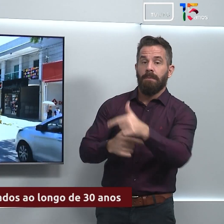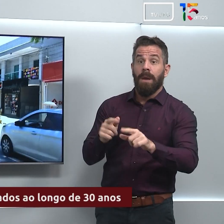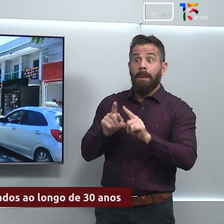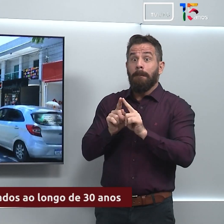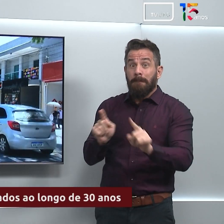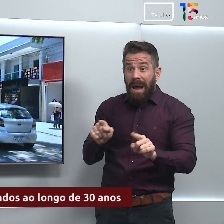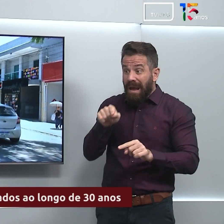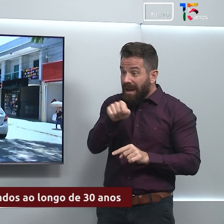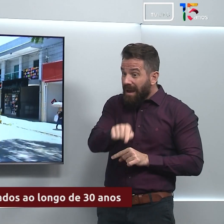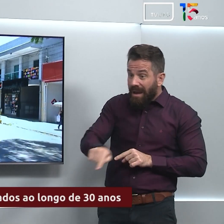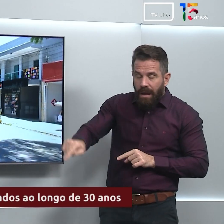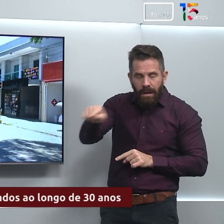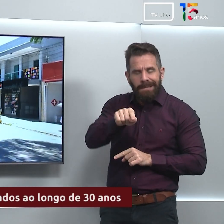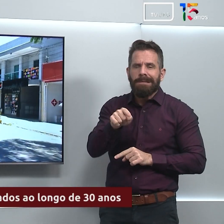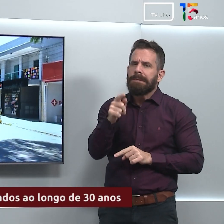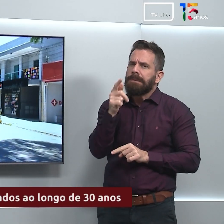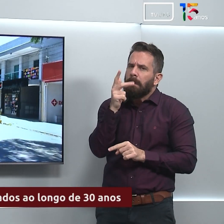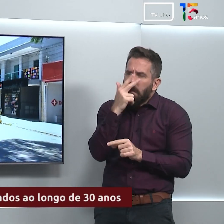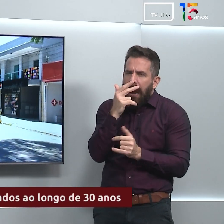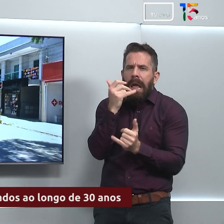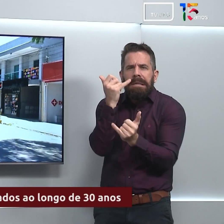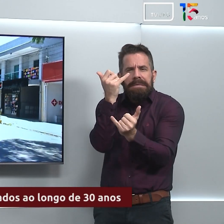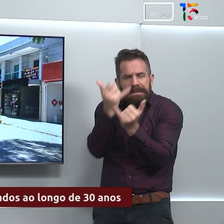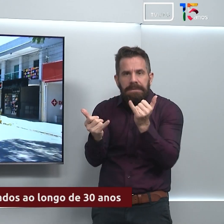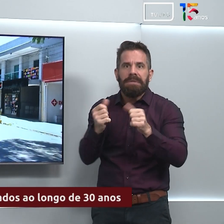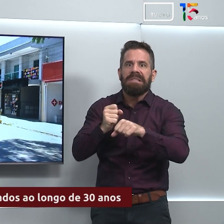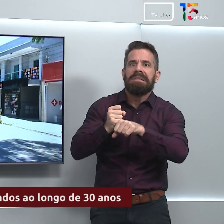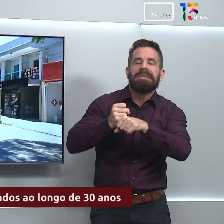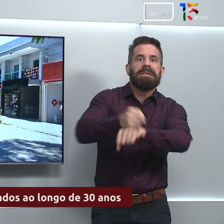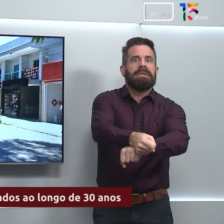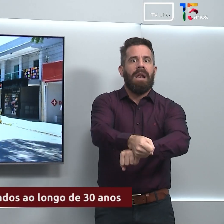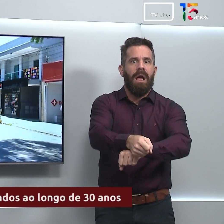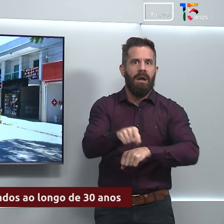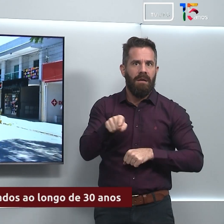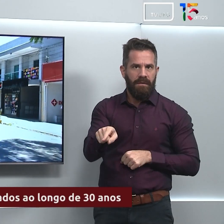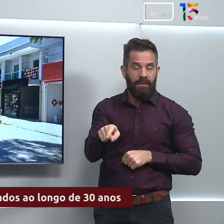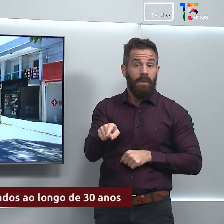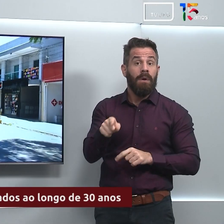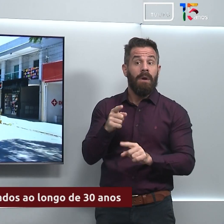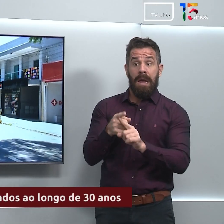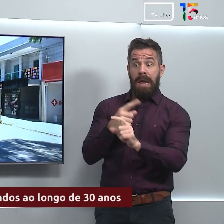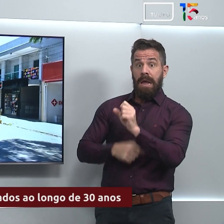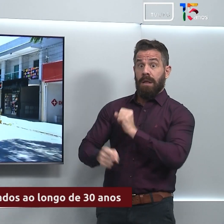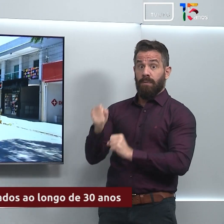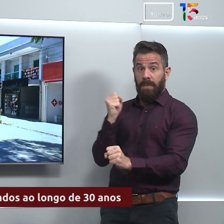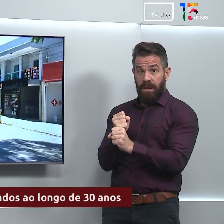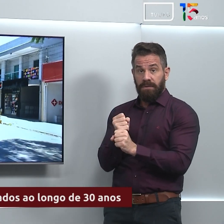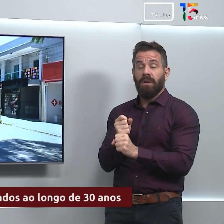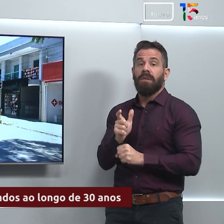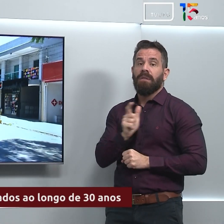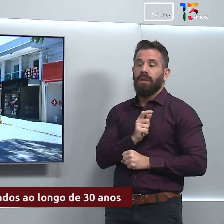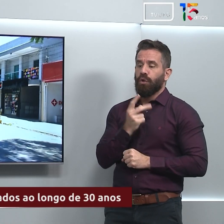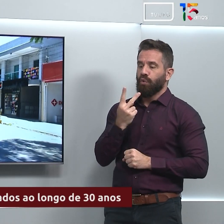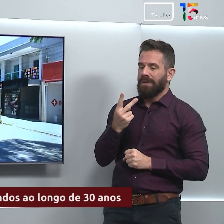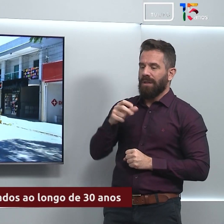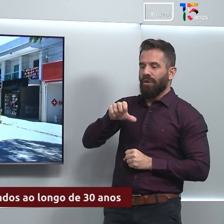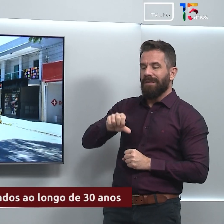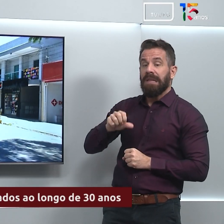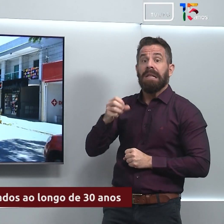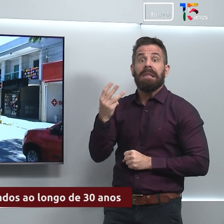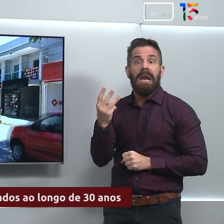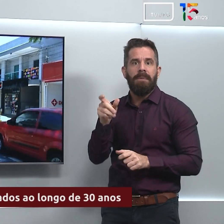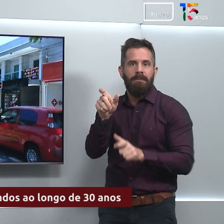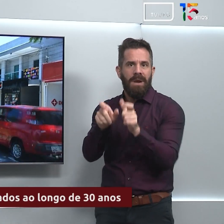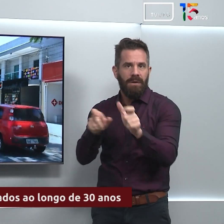em condições análogas à escravidão. Para você ter uma ideia, só no ano passado, 293 trabalhadores